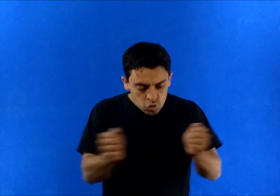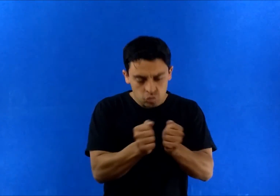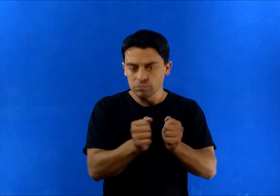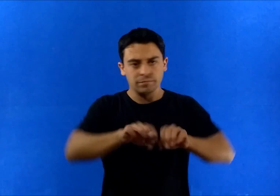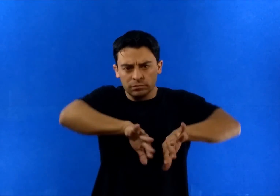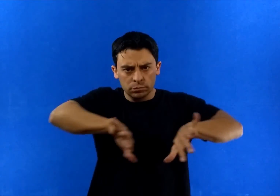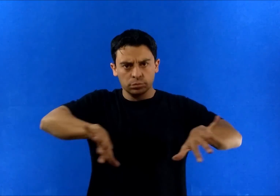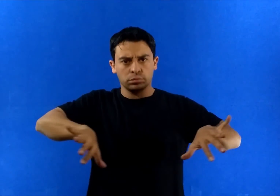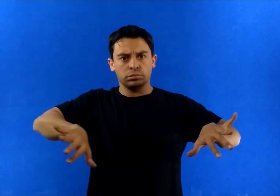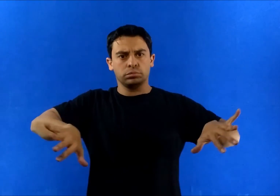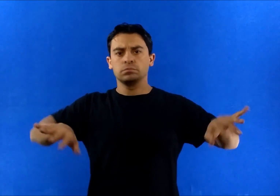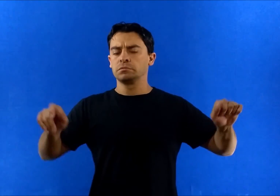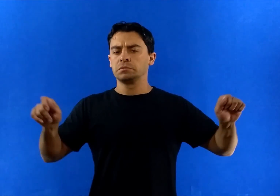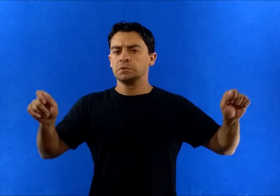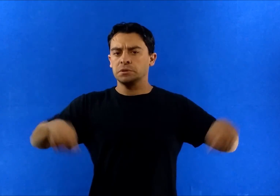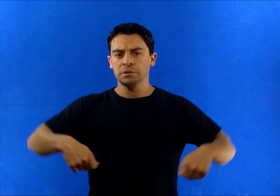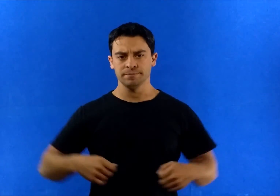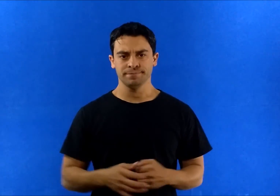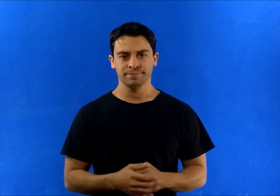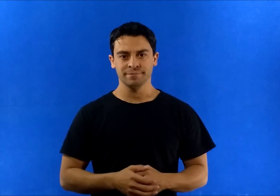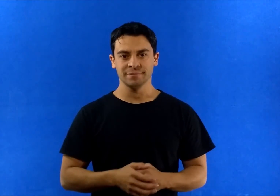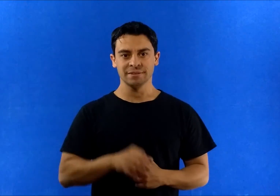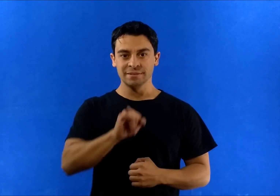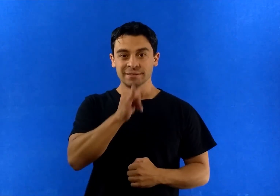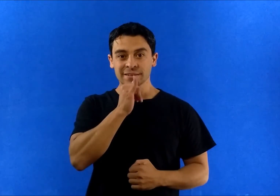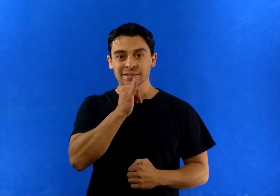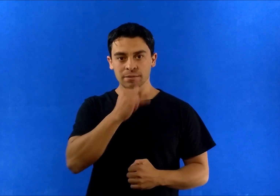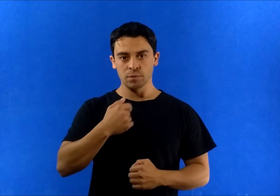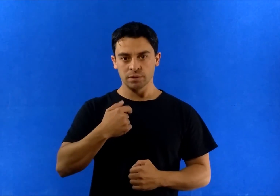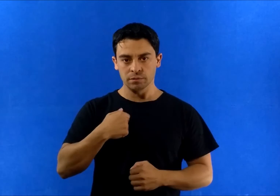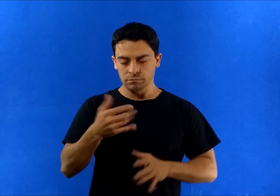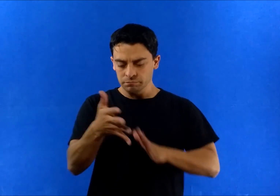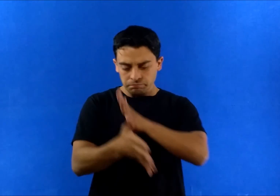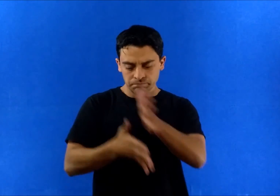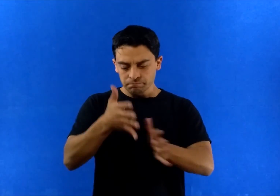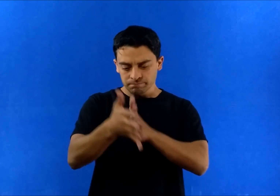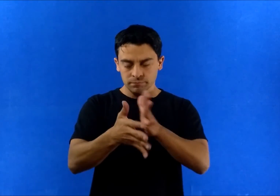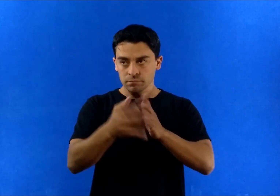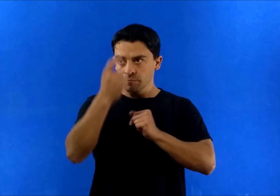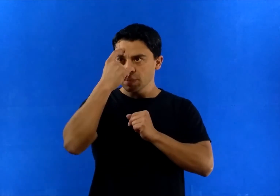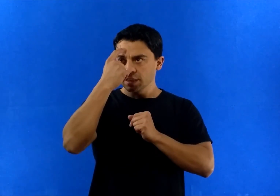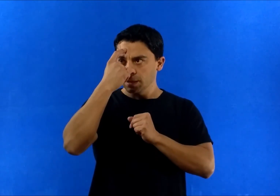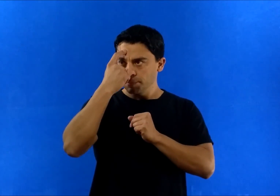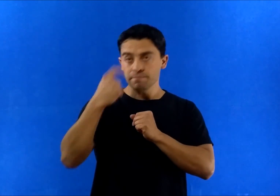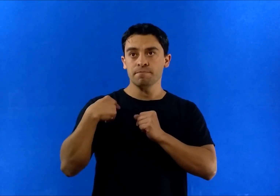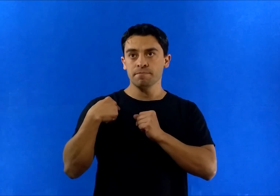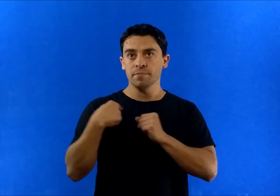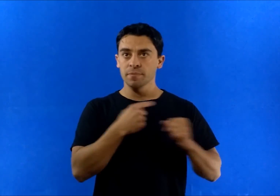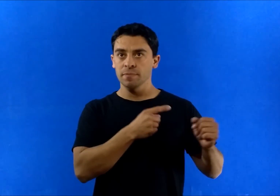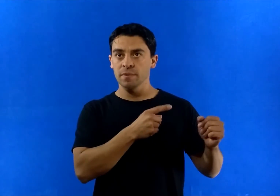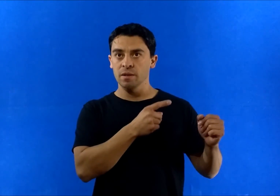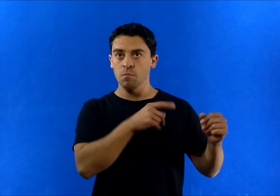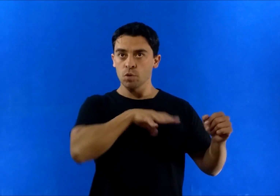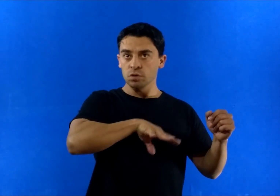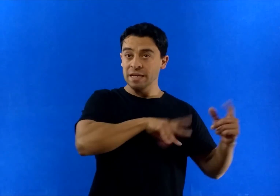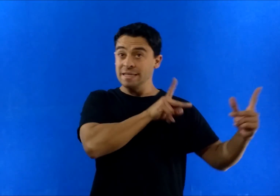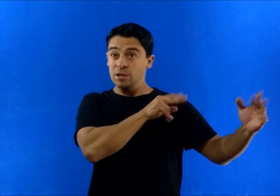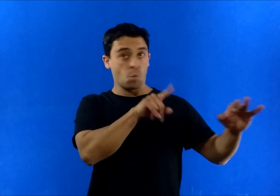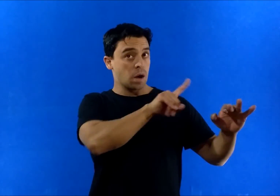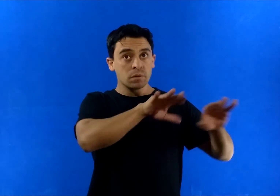são separados, não deve se juntar as duas línguas. Se, por exemplo, eu usar a língua de sinais, eu devo pensar